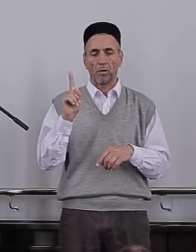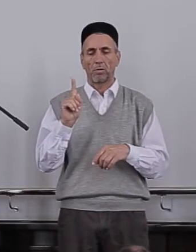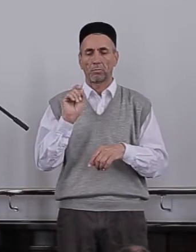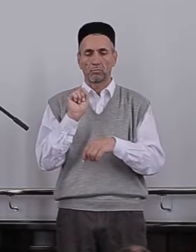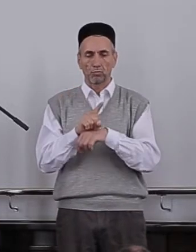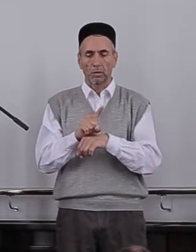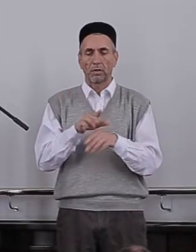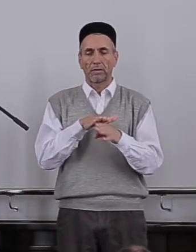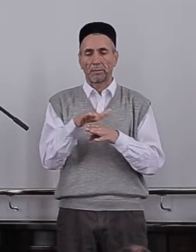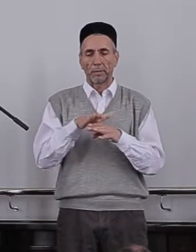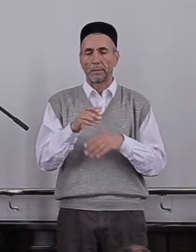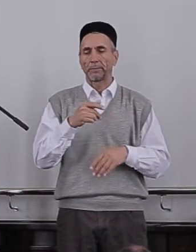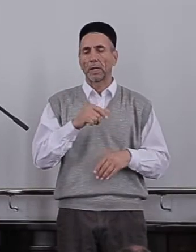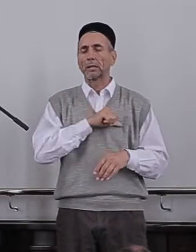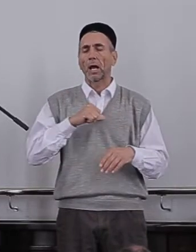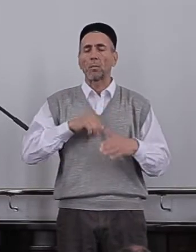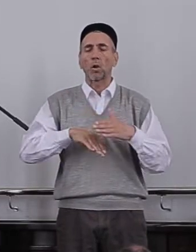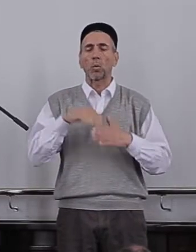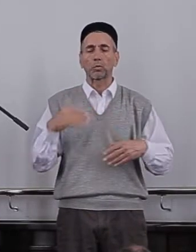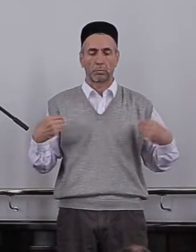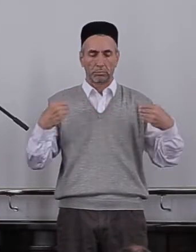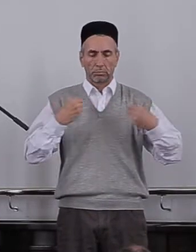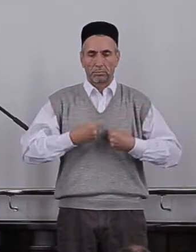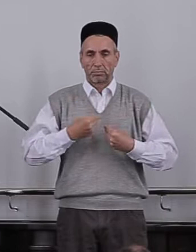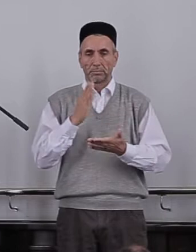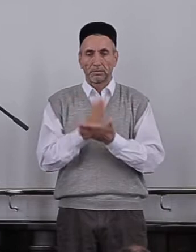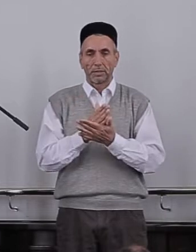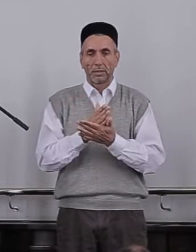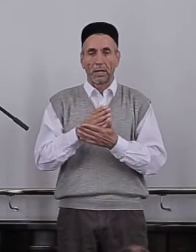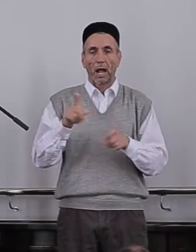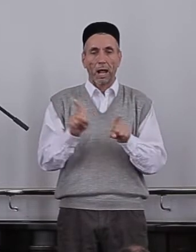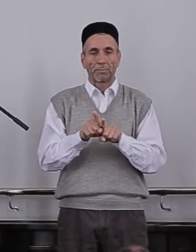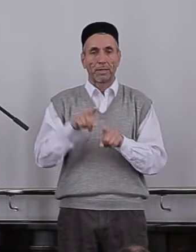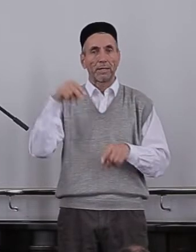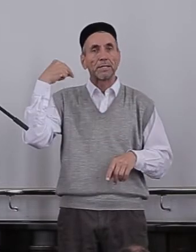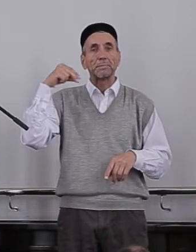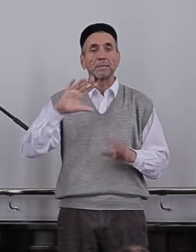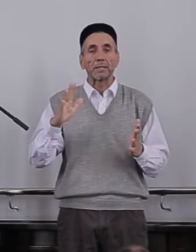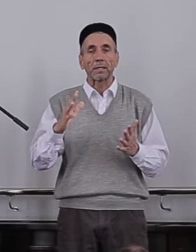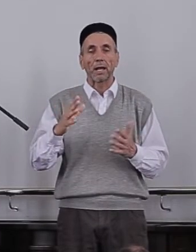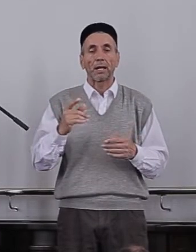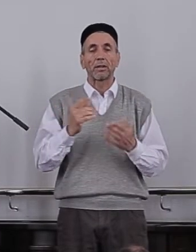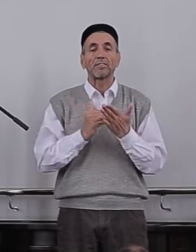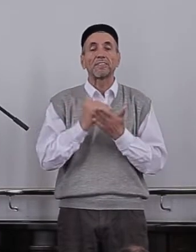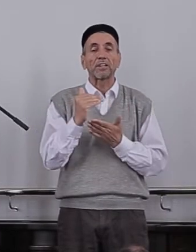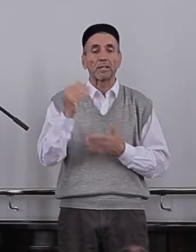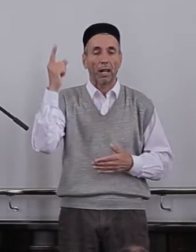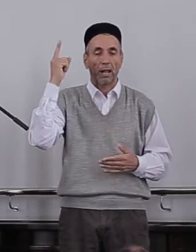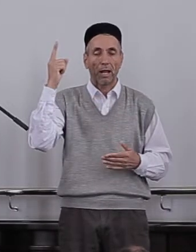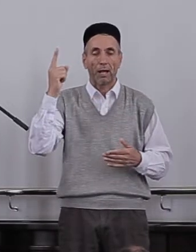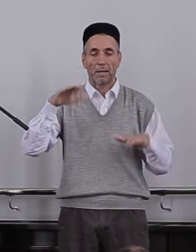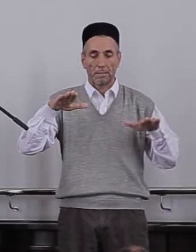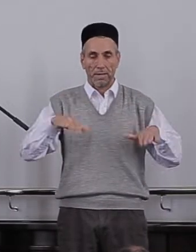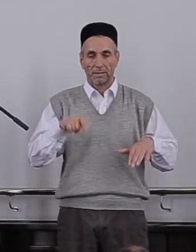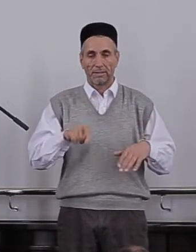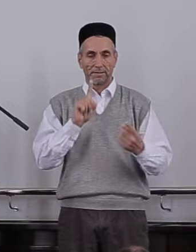Менә иң матур кием нинди кием бар икән? Бу бит президент каршына түгел, Раббыбыз каршына баса торган